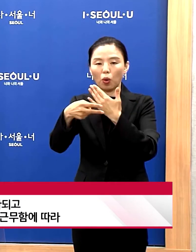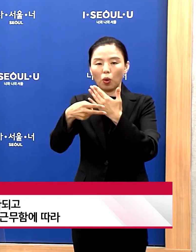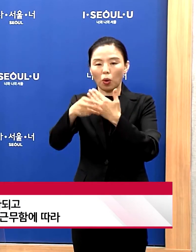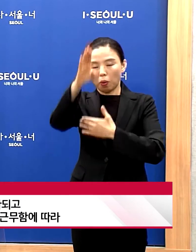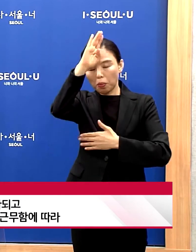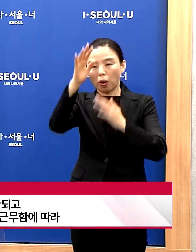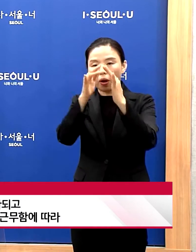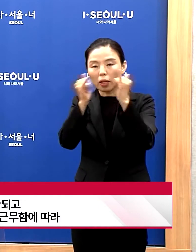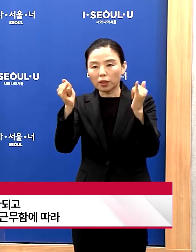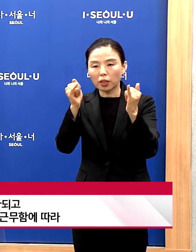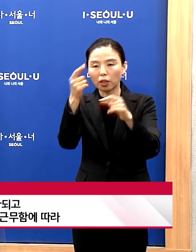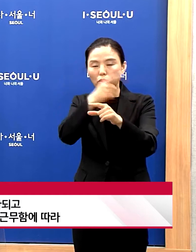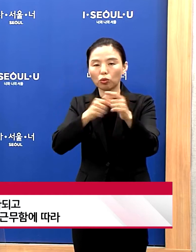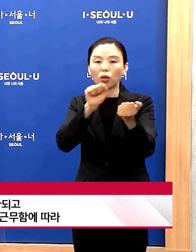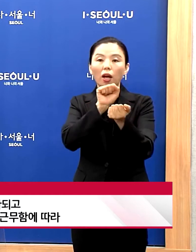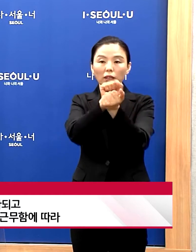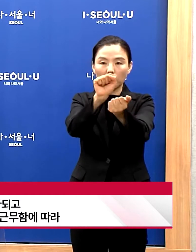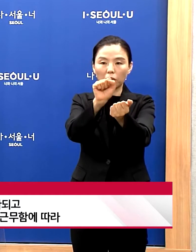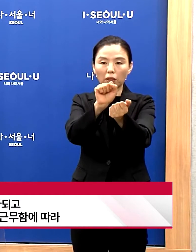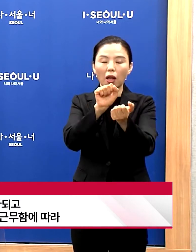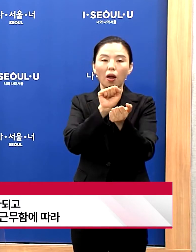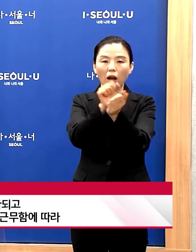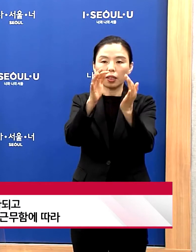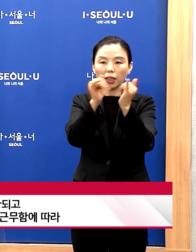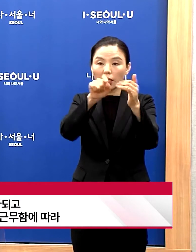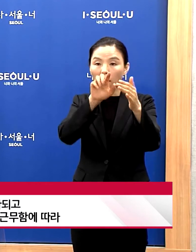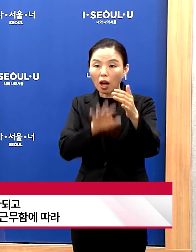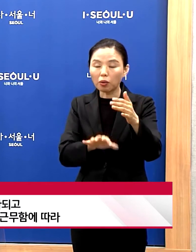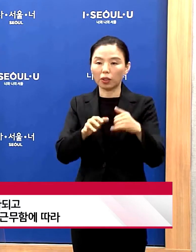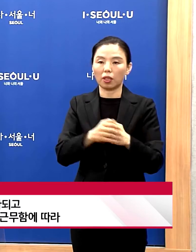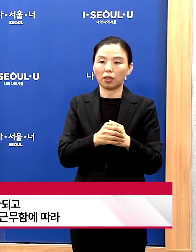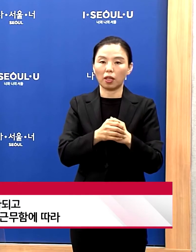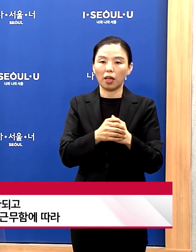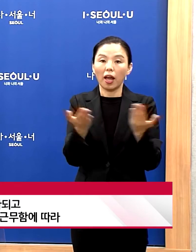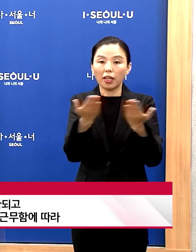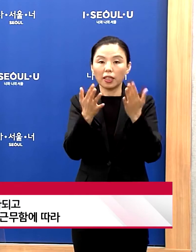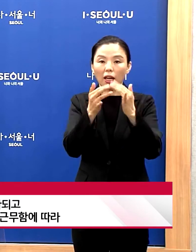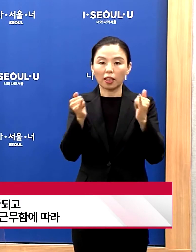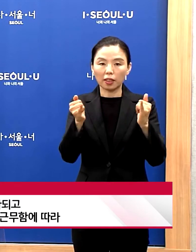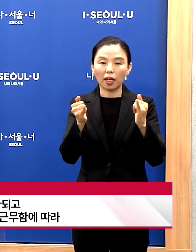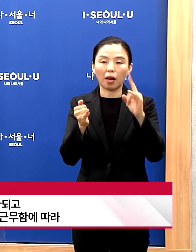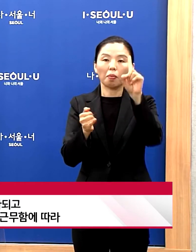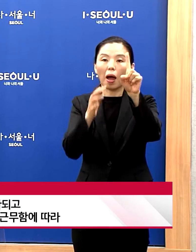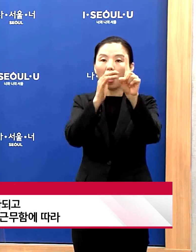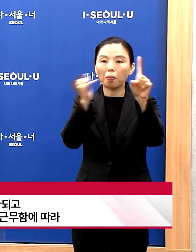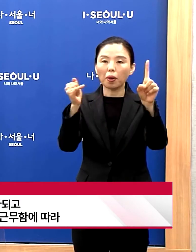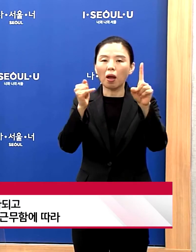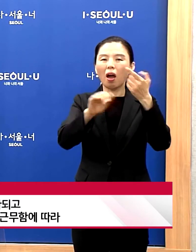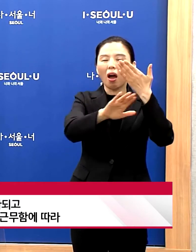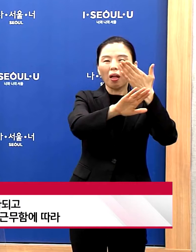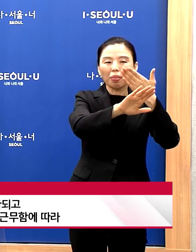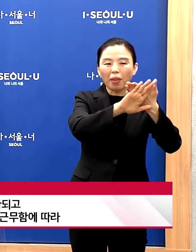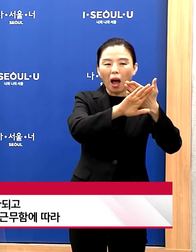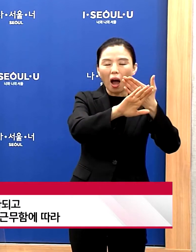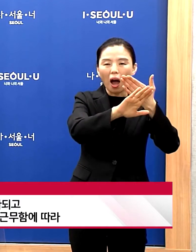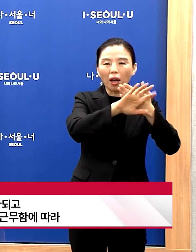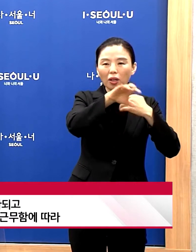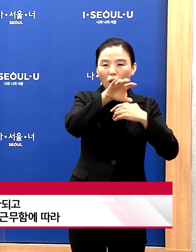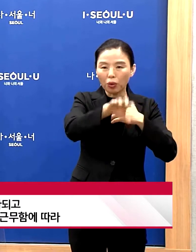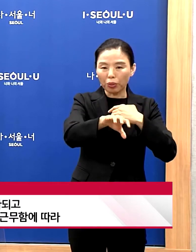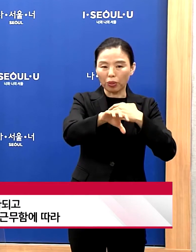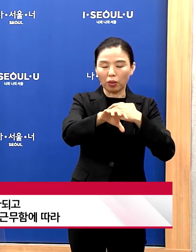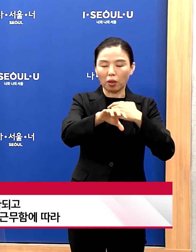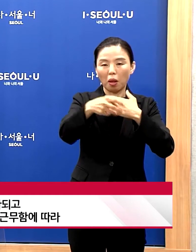추가 전파되고 확진자 중에는 종사자 한 명이 다른 의료 기간 두 개